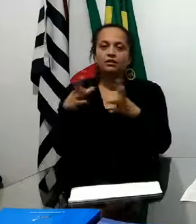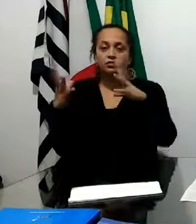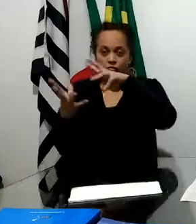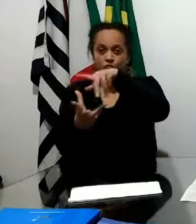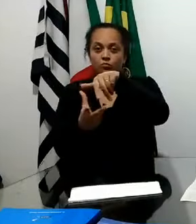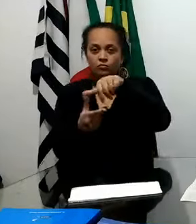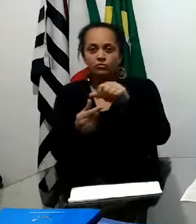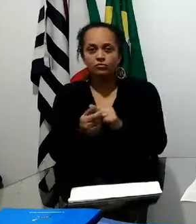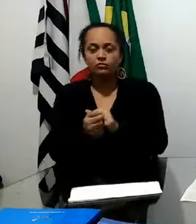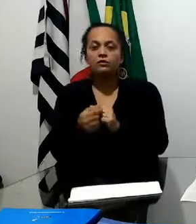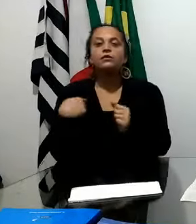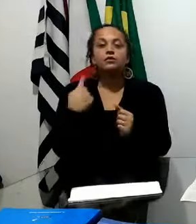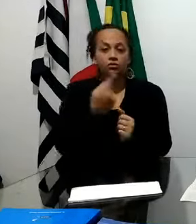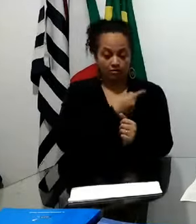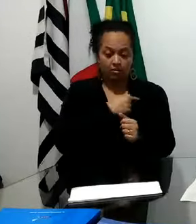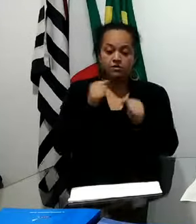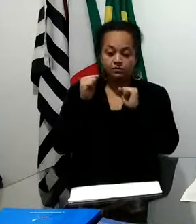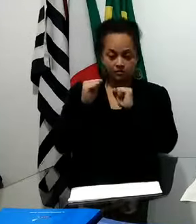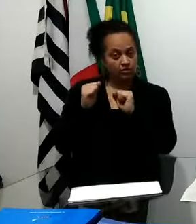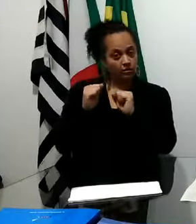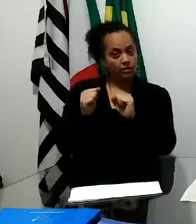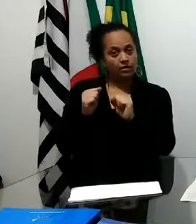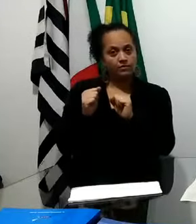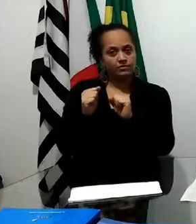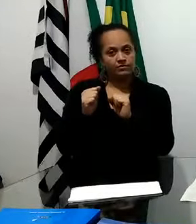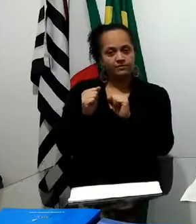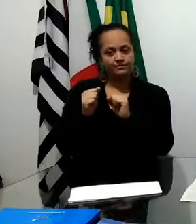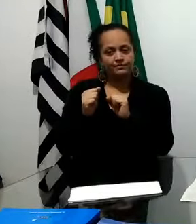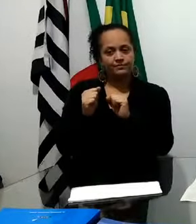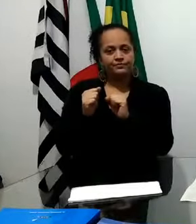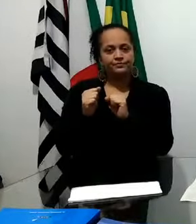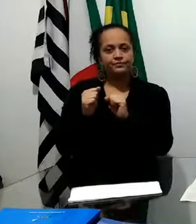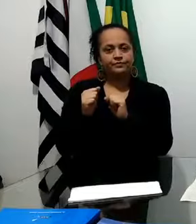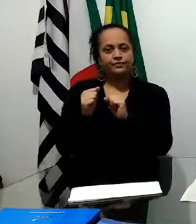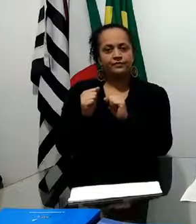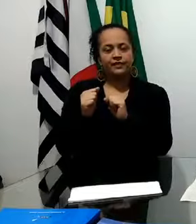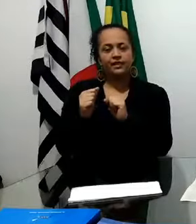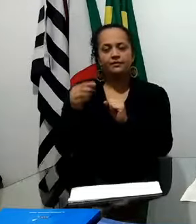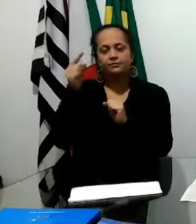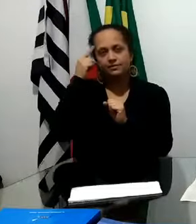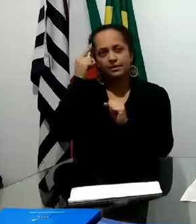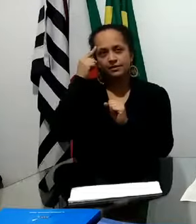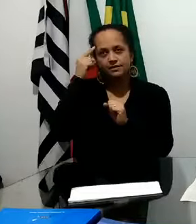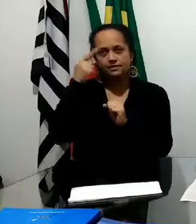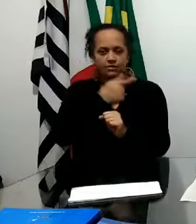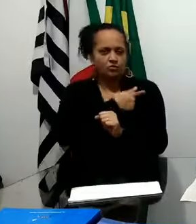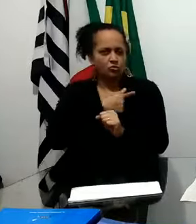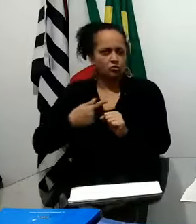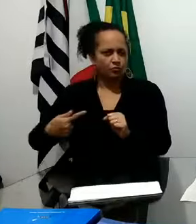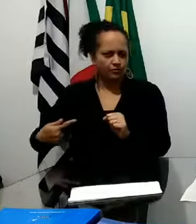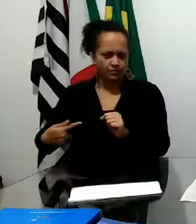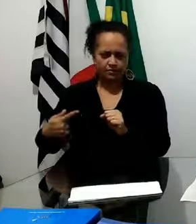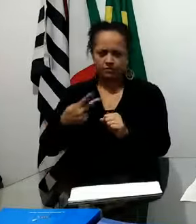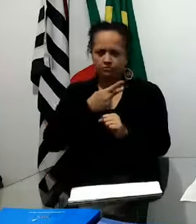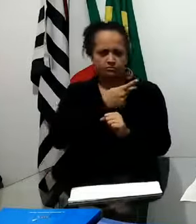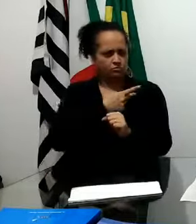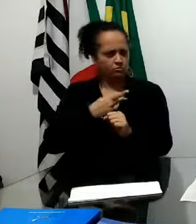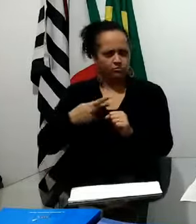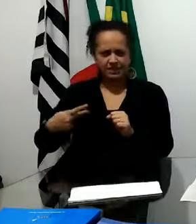se colocar numa posição de depender de governo, depender do Estado. Não,